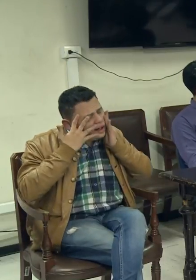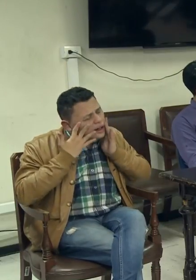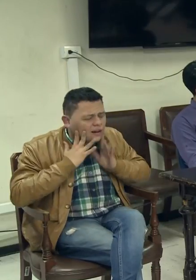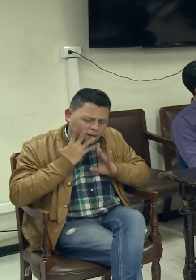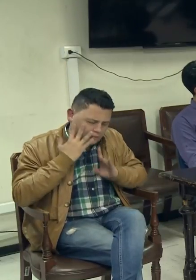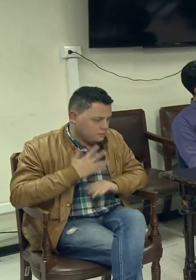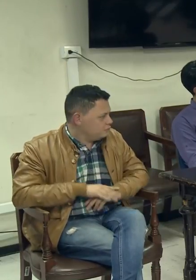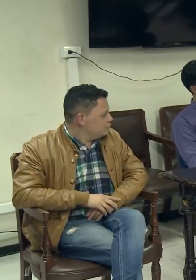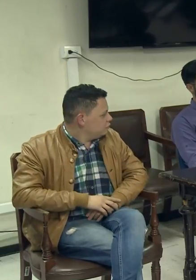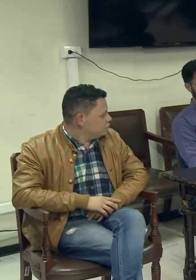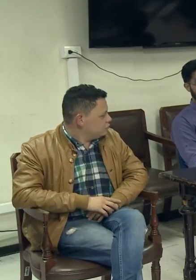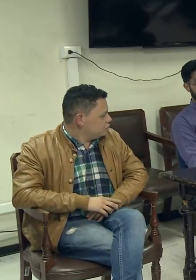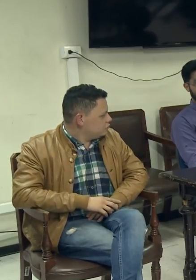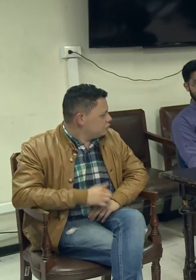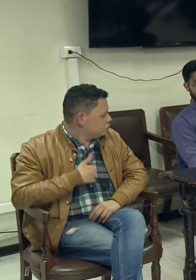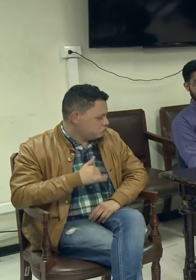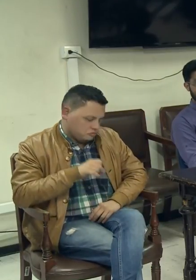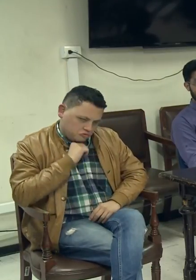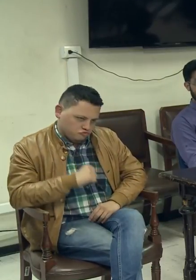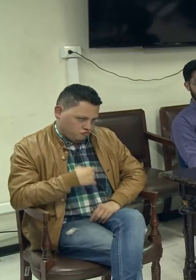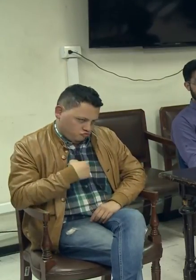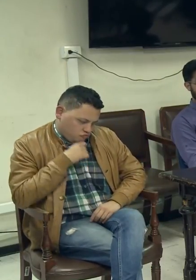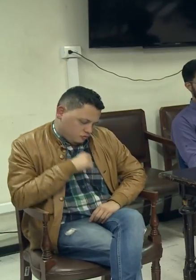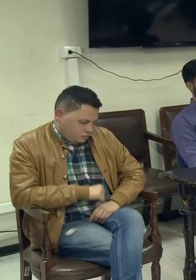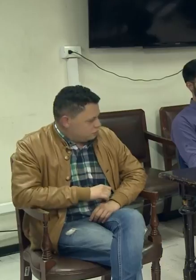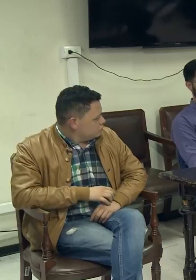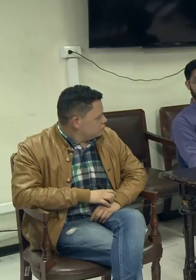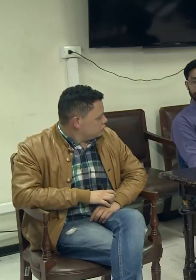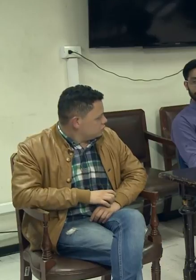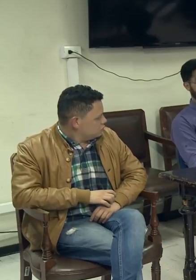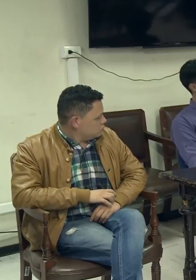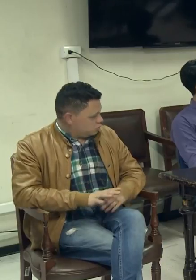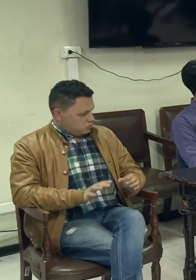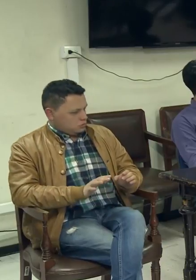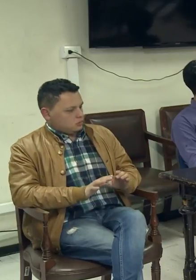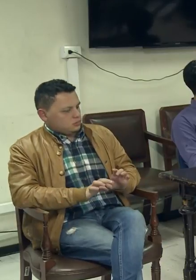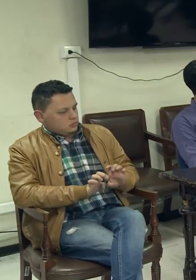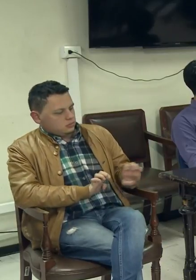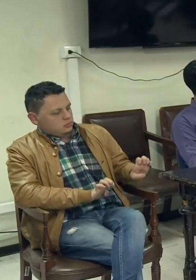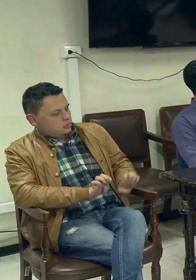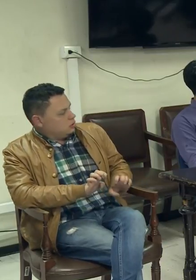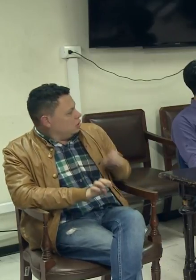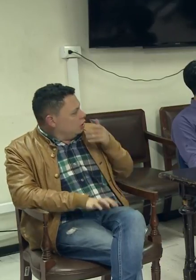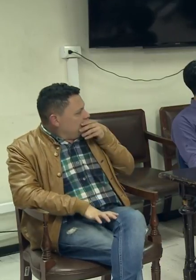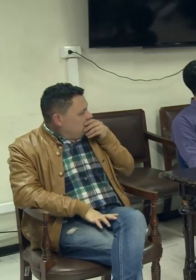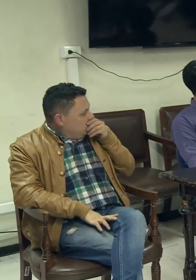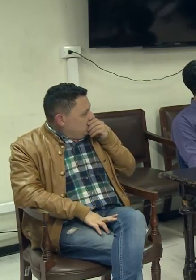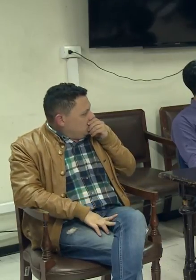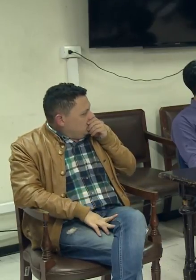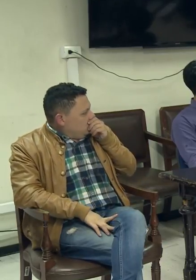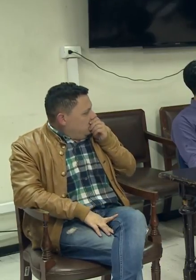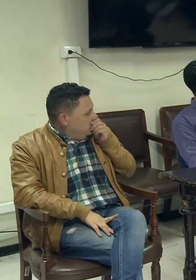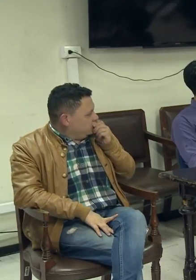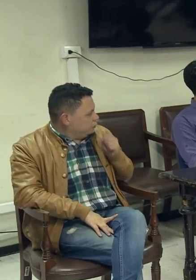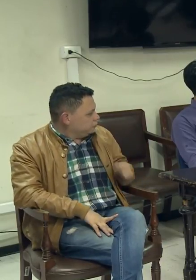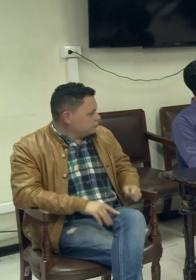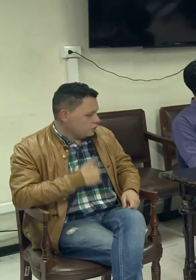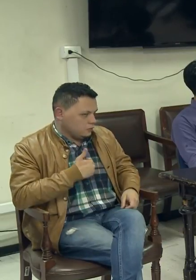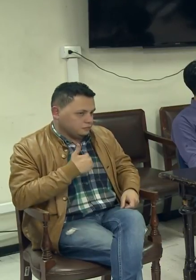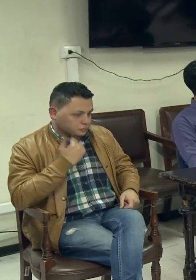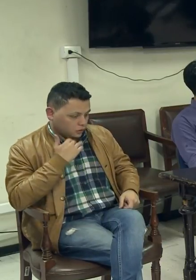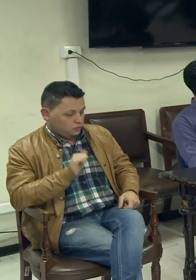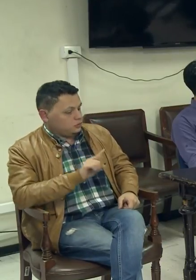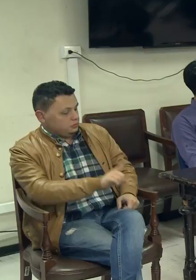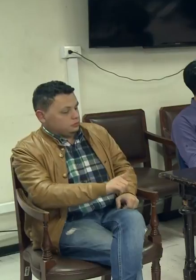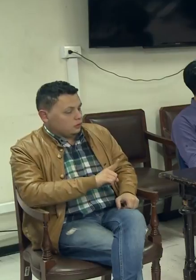entonces yo soy viejita, entonces inmediatamente me puse sobre la defensiva, ¿no? Porque una mujer